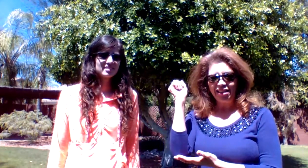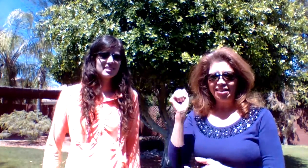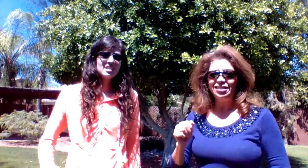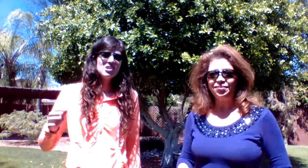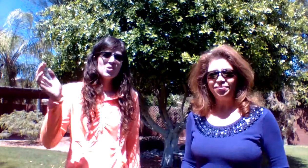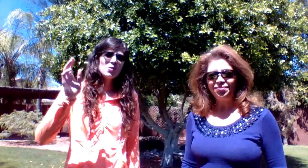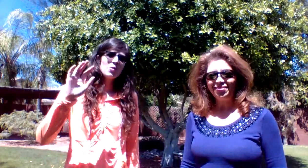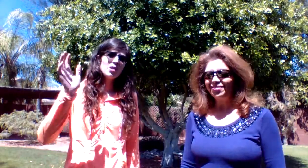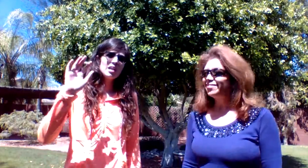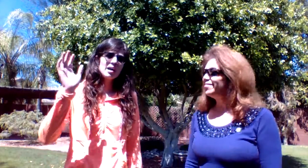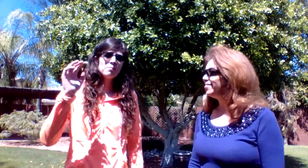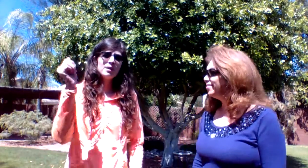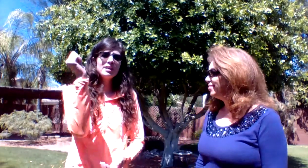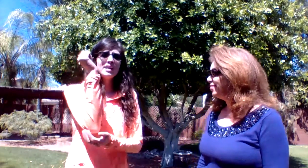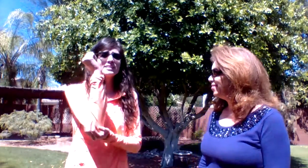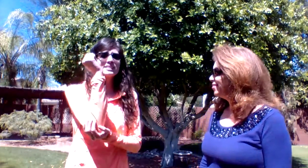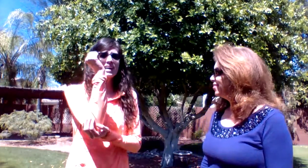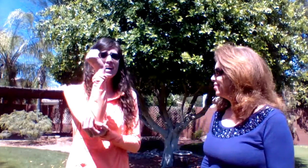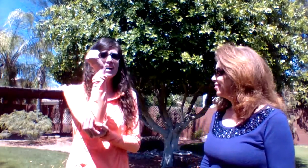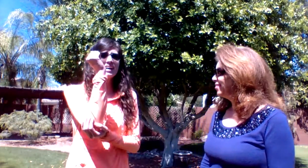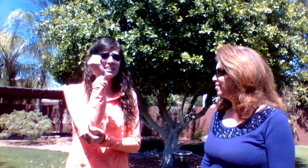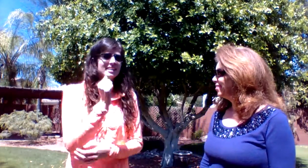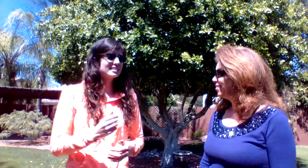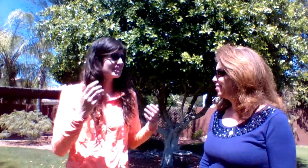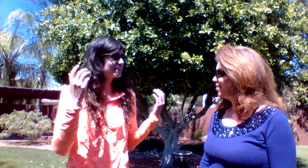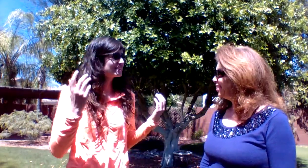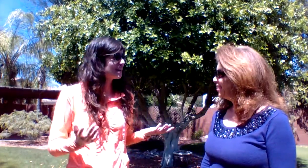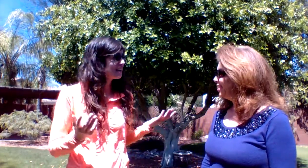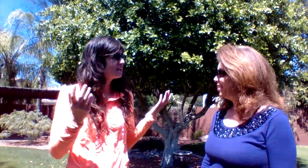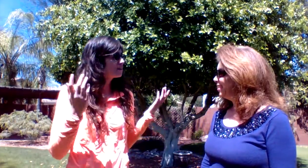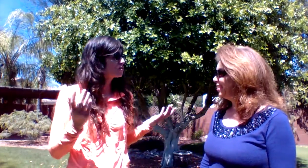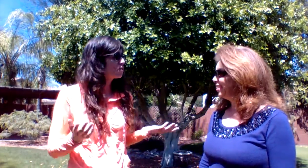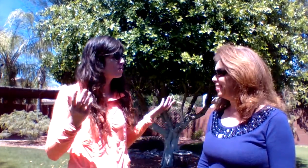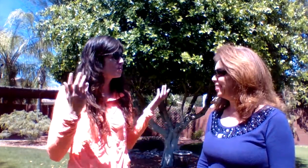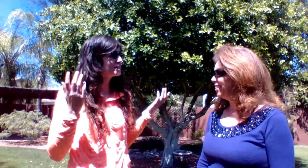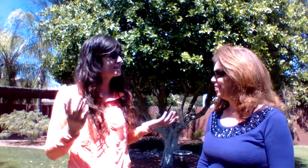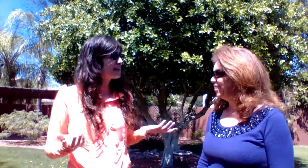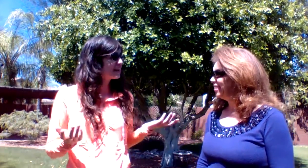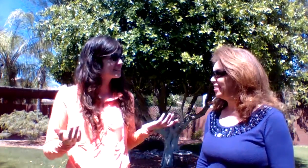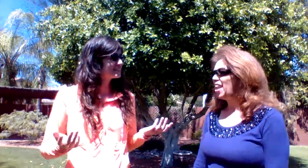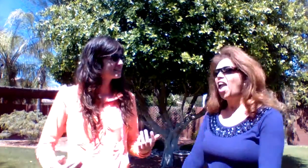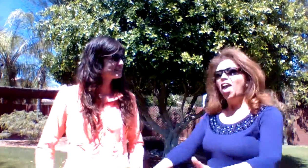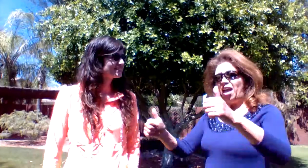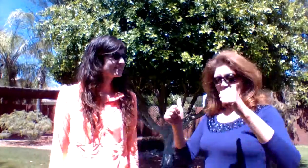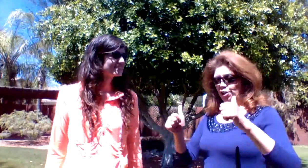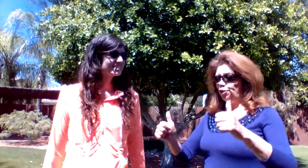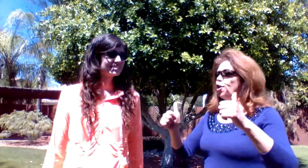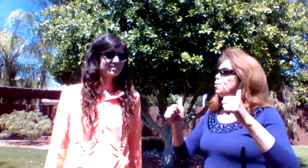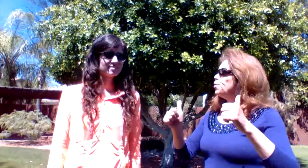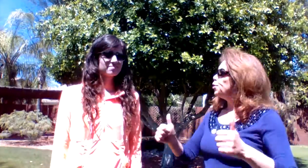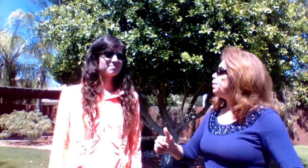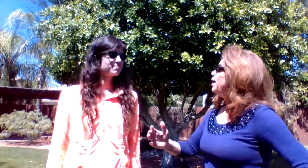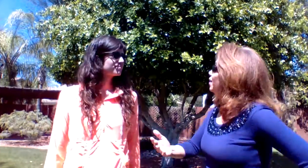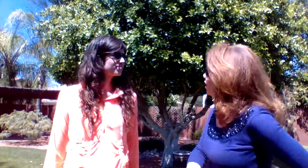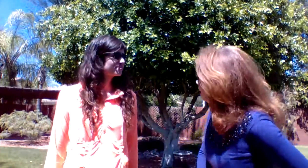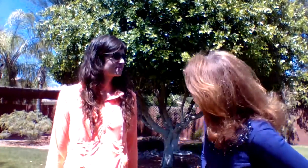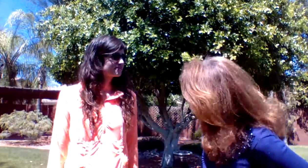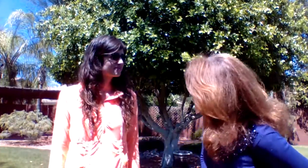tardes. Hola, buenas tardes. ¿Qué tal? ¿Cómo estás? Estoy muy bien,